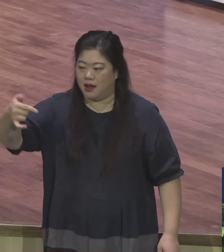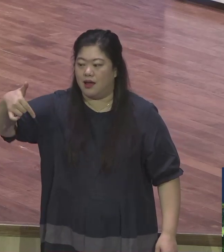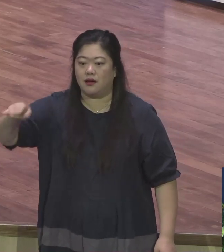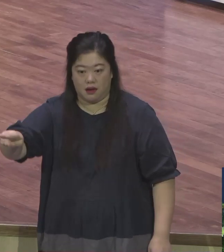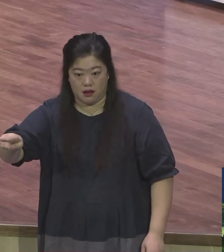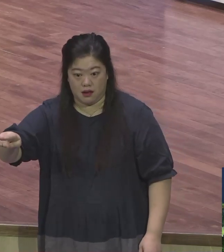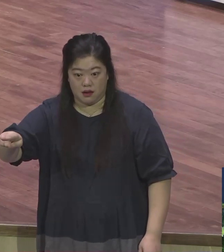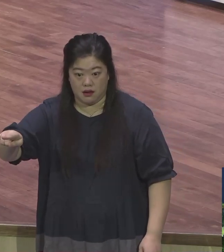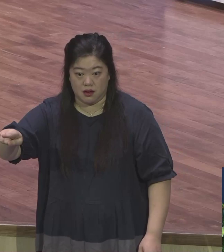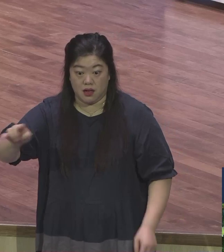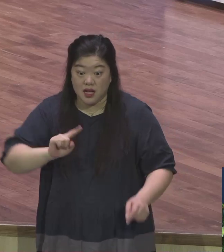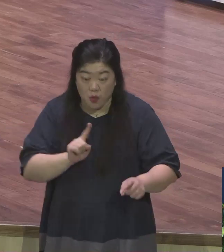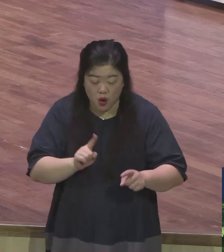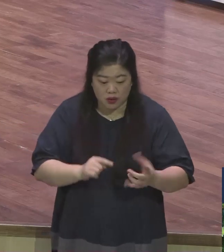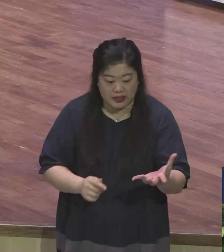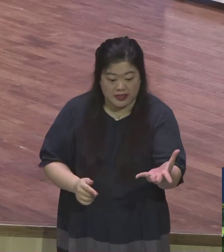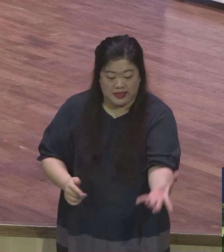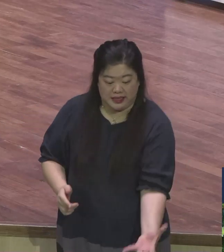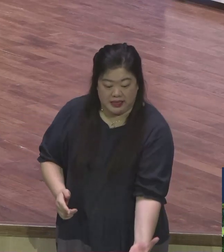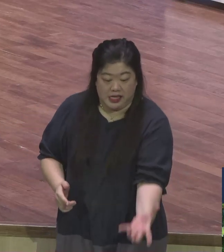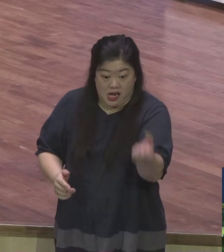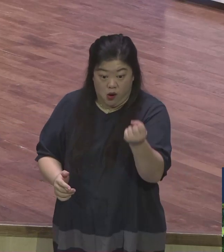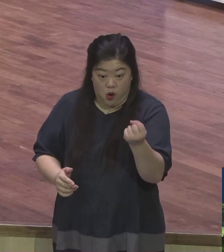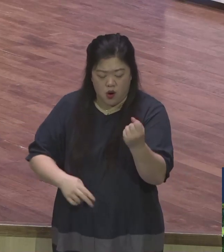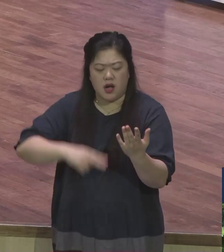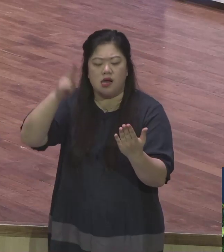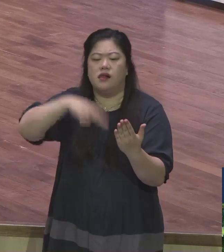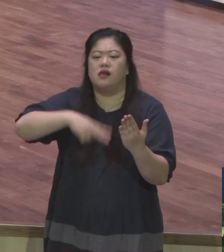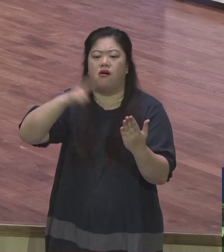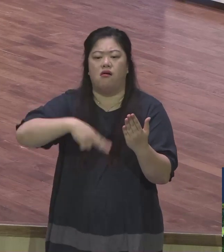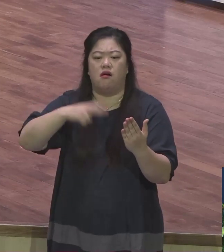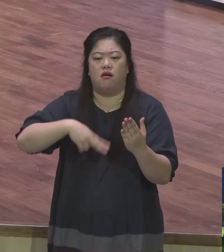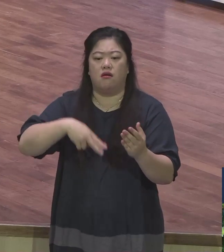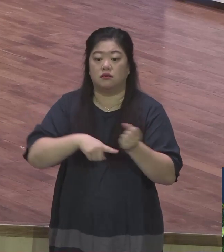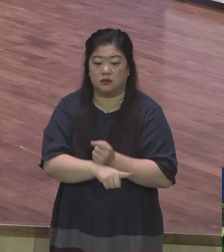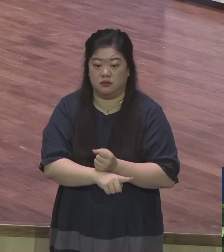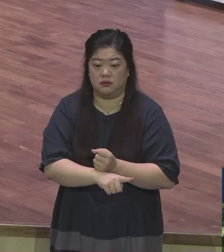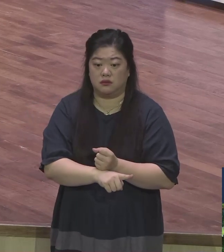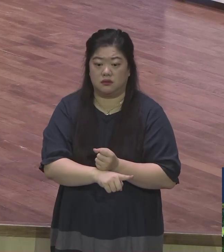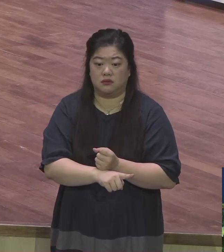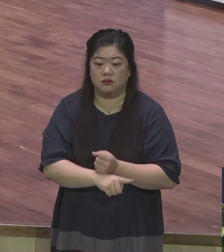집어 들고 읽어라 집어 들고 읽어라 이런 뜻이